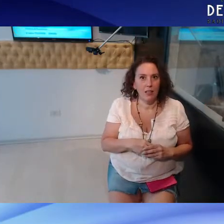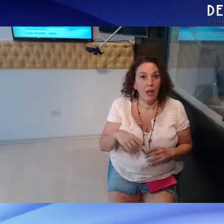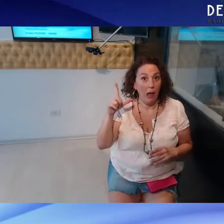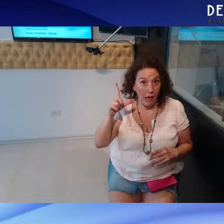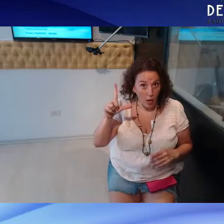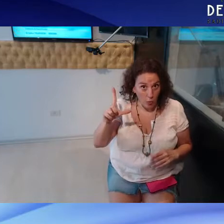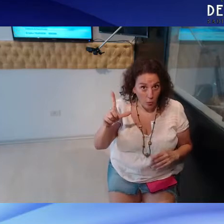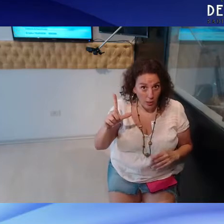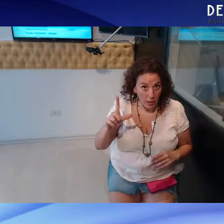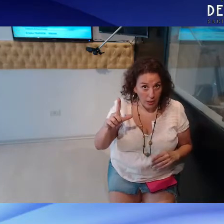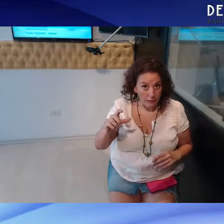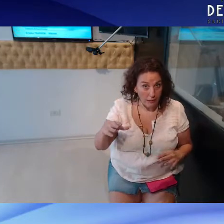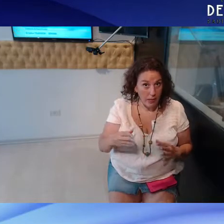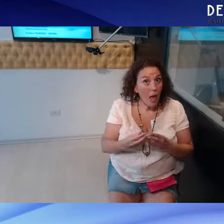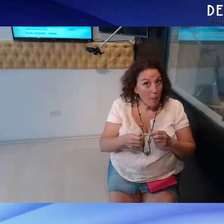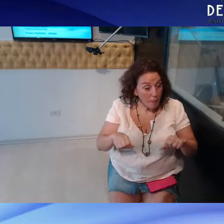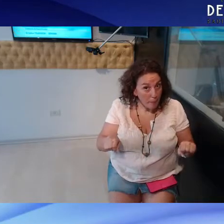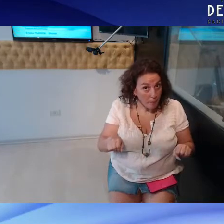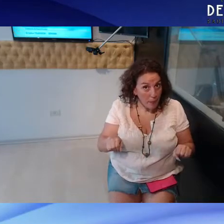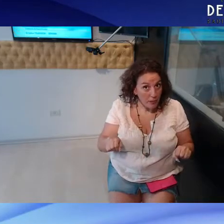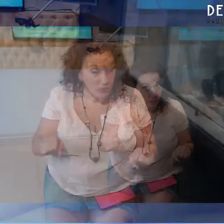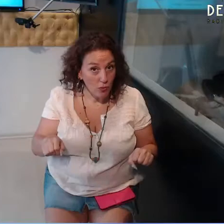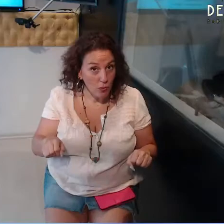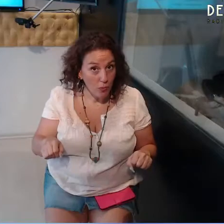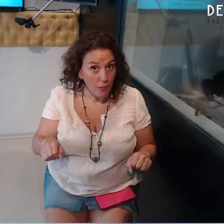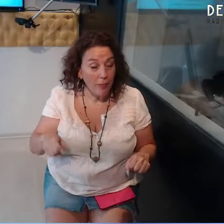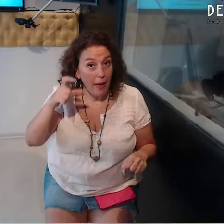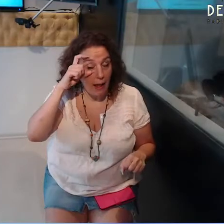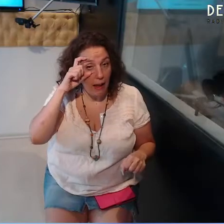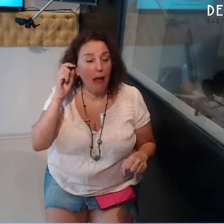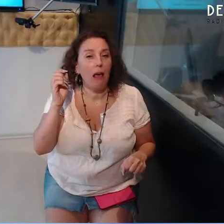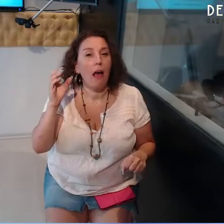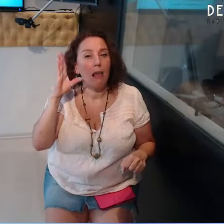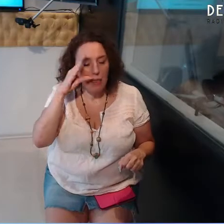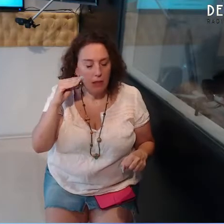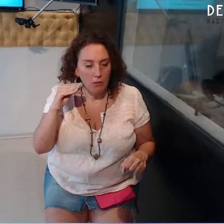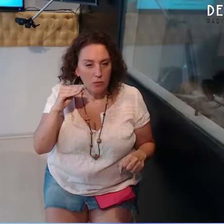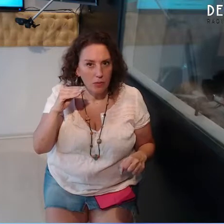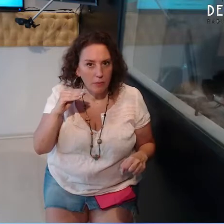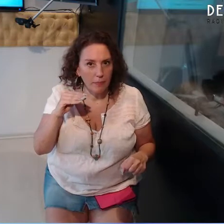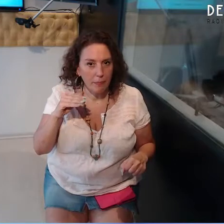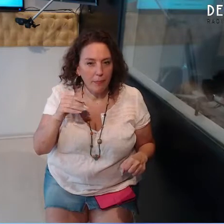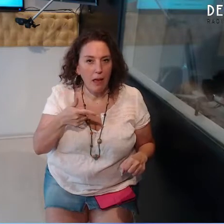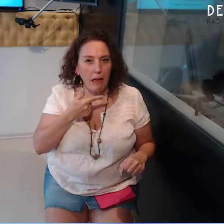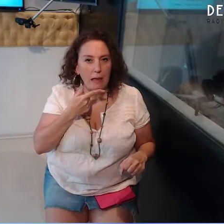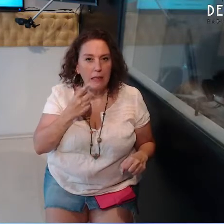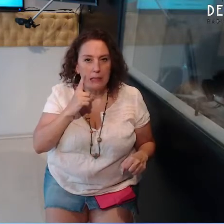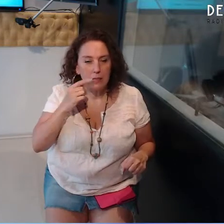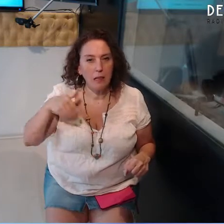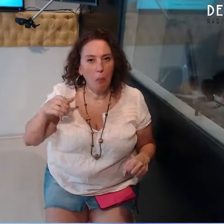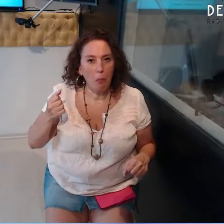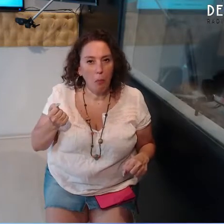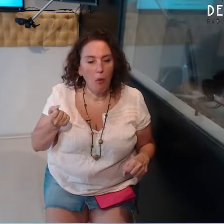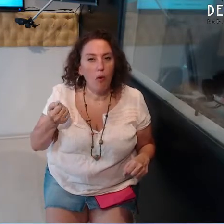lunes empezó Simona a las 10 de la noche. Y la historia se trata. Simona tiene una hermana. Sí. Y a la